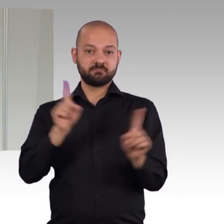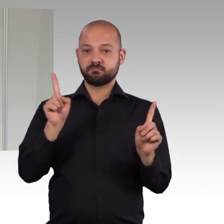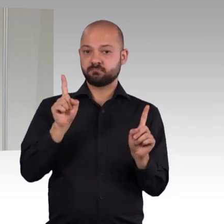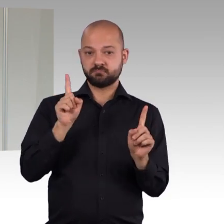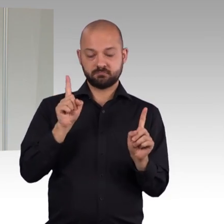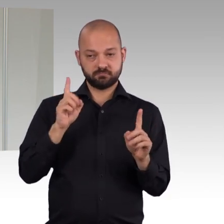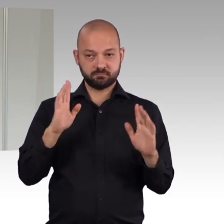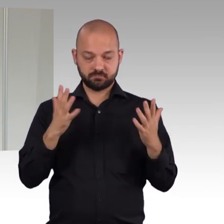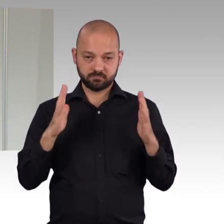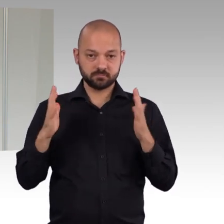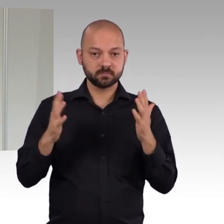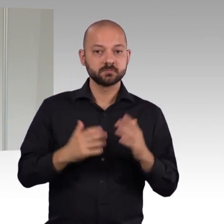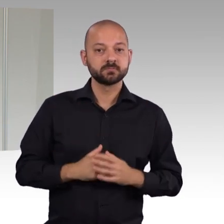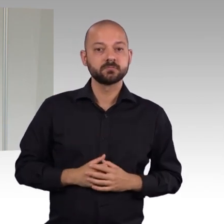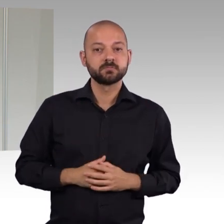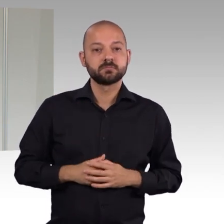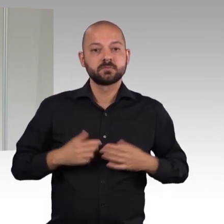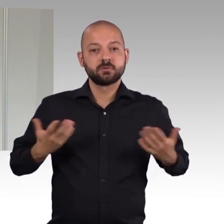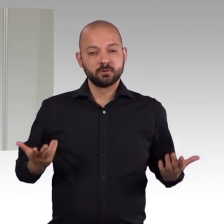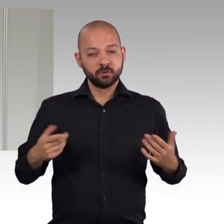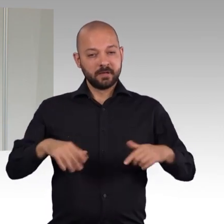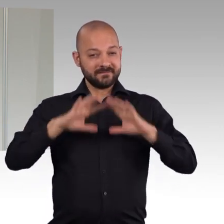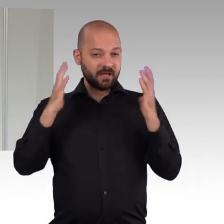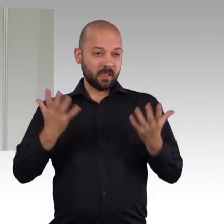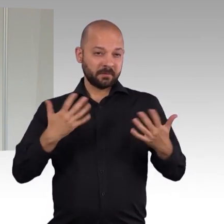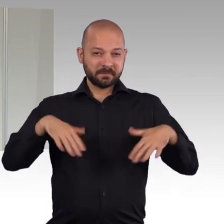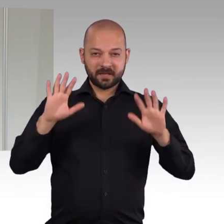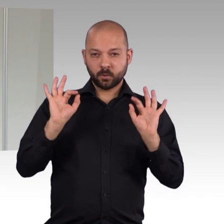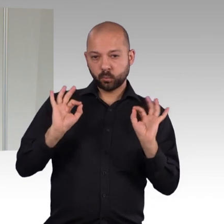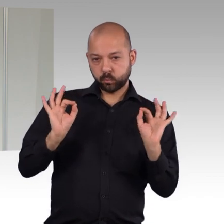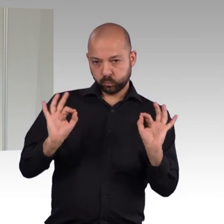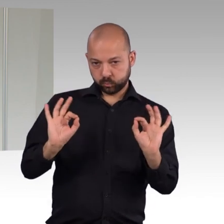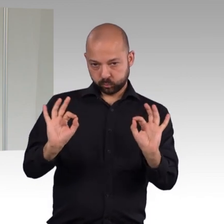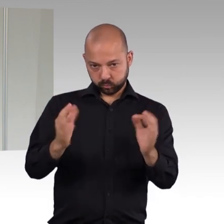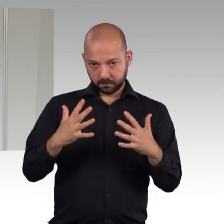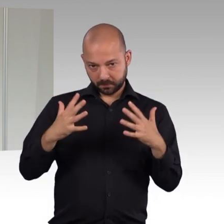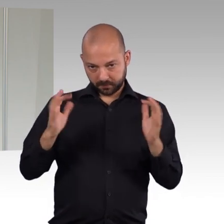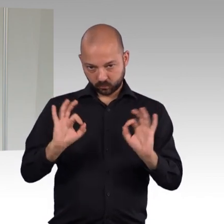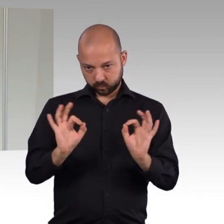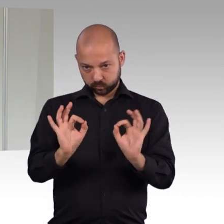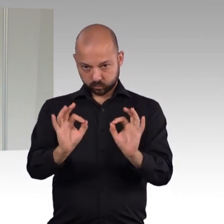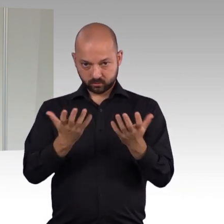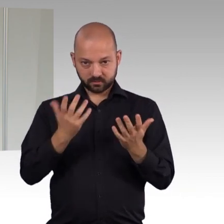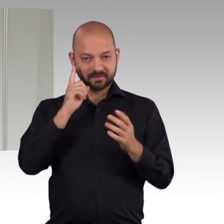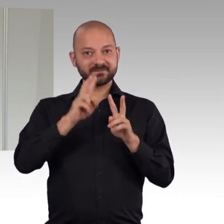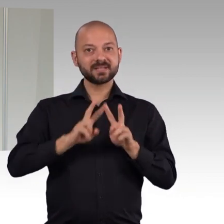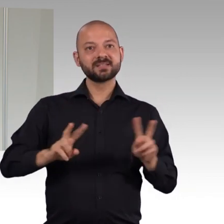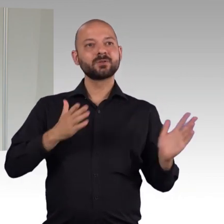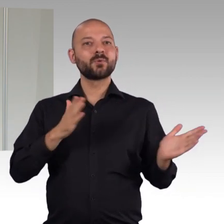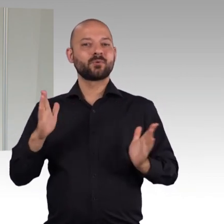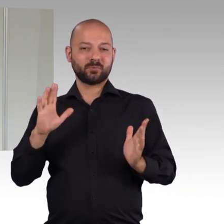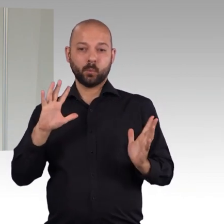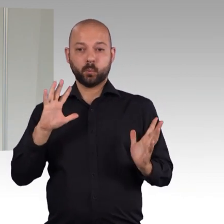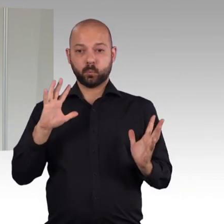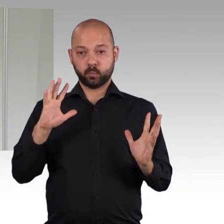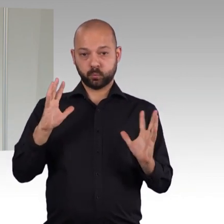unsere Zukunft ja in Europa. Aber mehr Europa darf eben nicht bedeuten, blind Donald Trumps Milliardenforderungen nachzulaufen oder